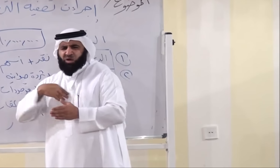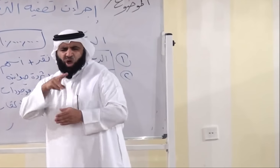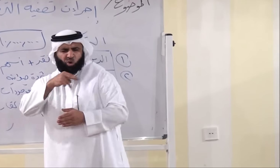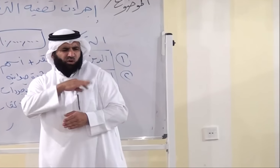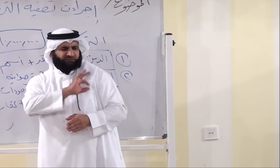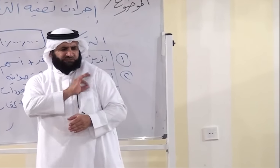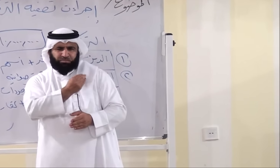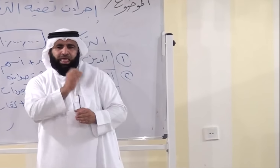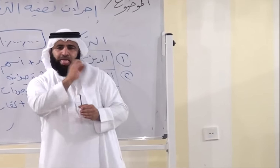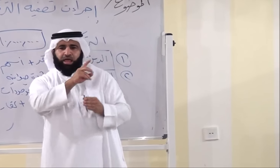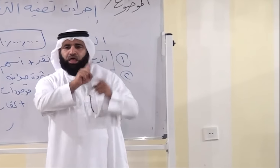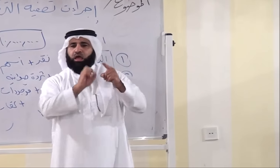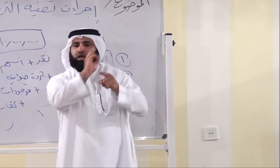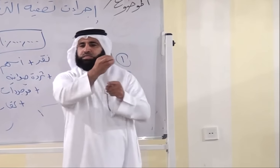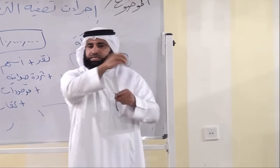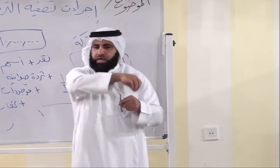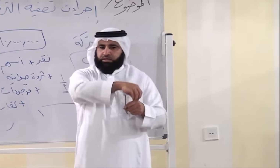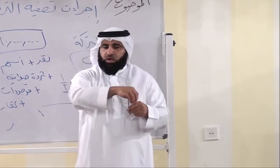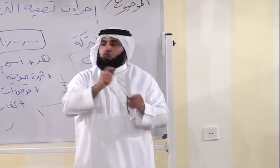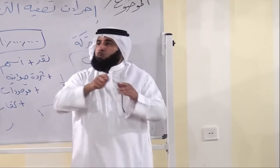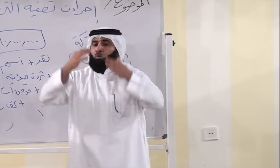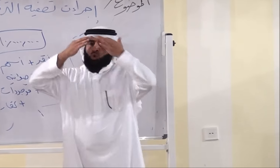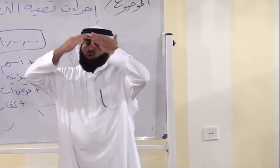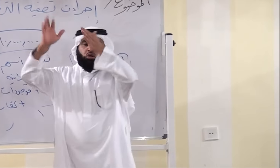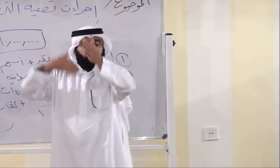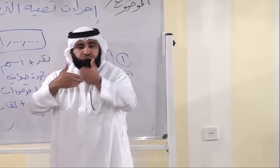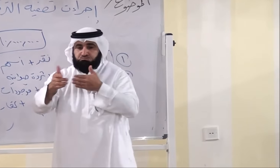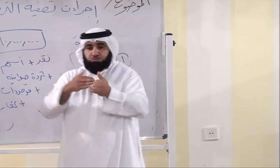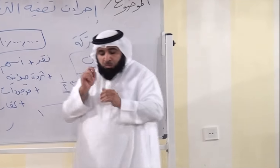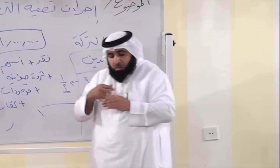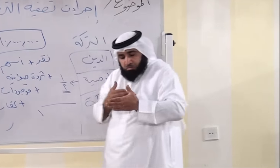أعرف، الآن أنا أعرف، الآن أنا عندي 10 ملايين.